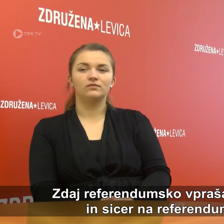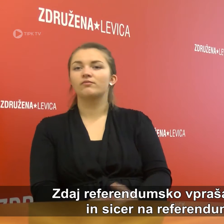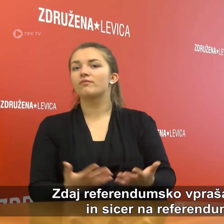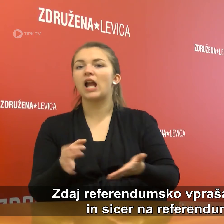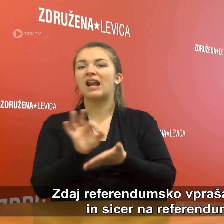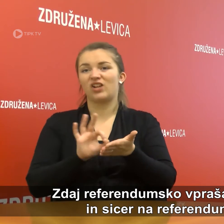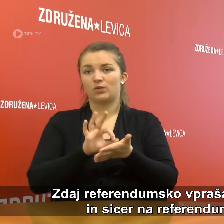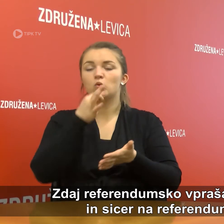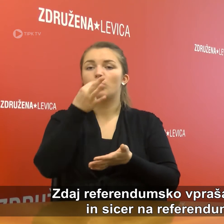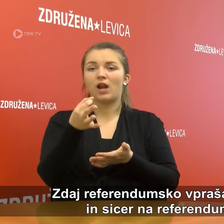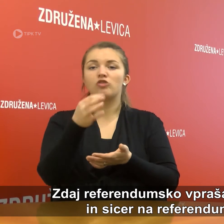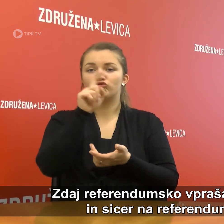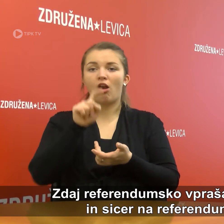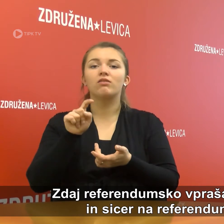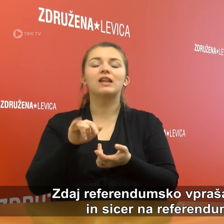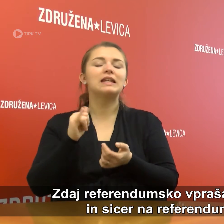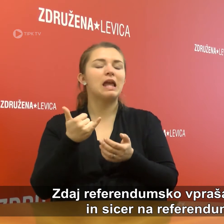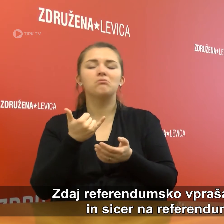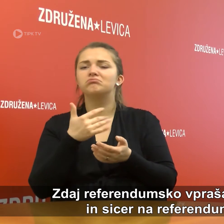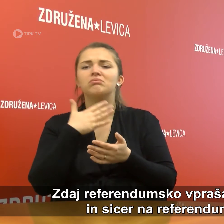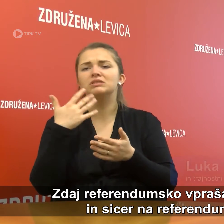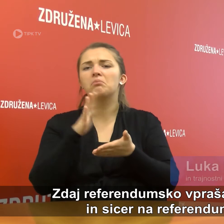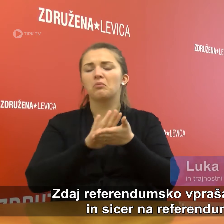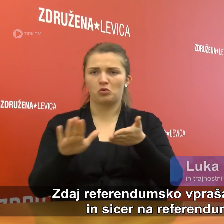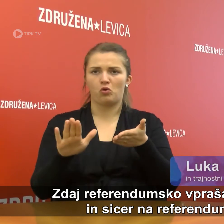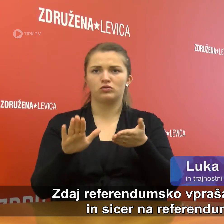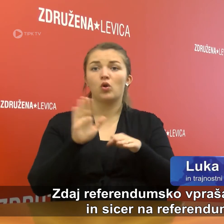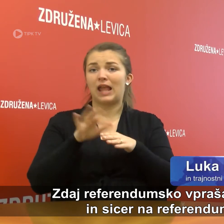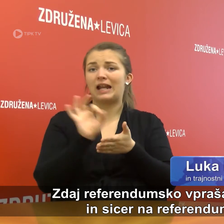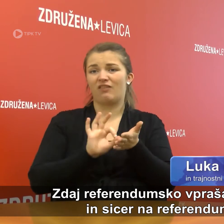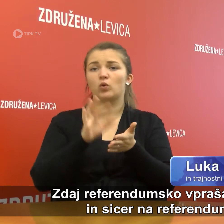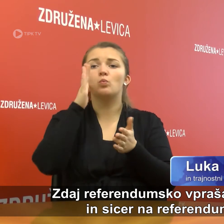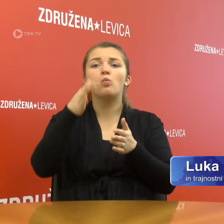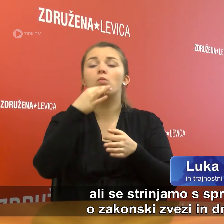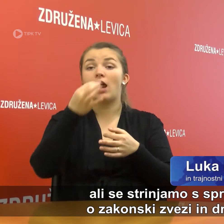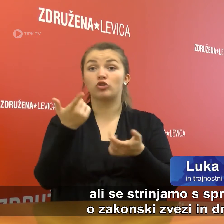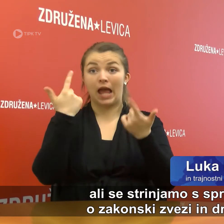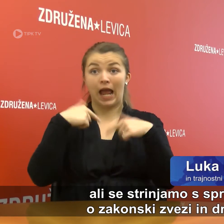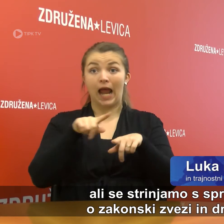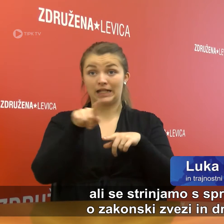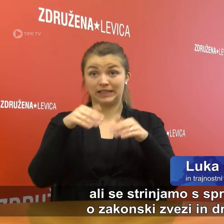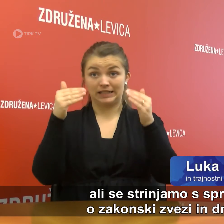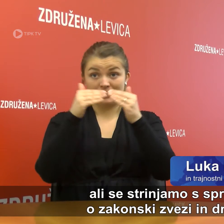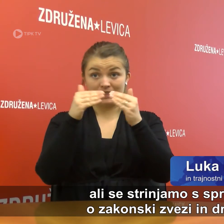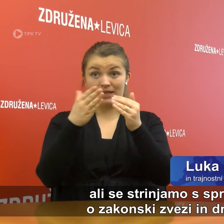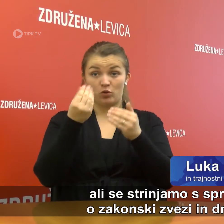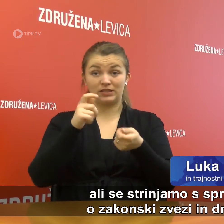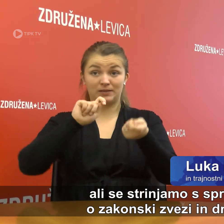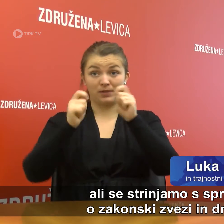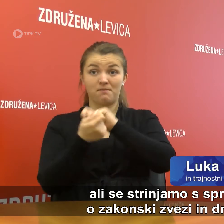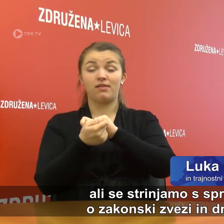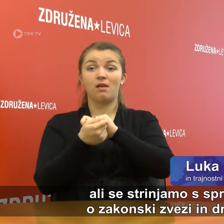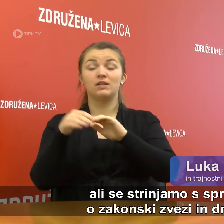Zdaj, referendumsko vprašanje je precej preprosto. In sicer na referendum bomo vprašani, ali se strinjamo z